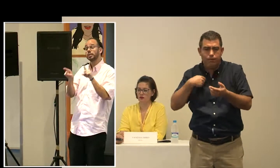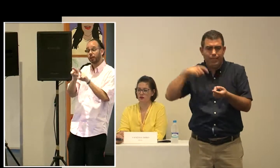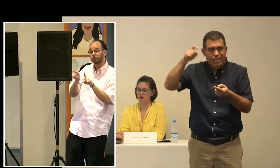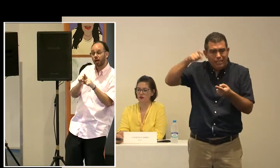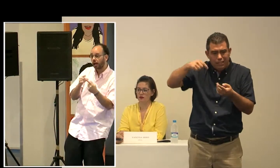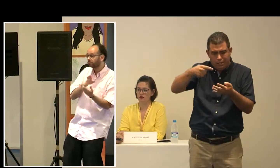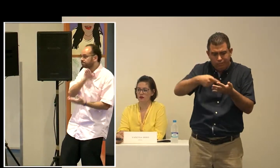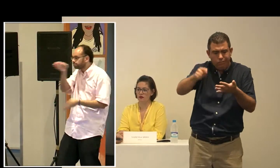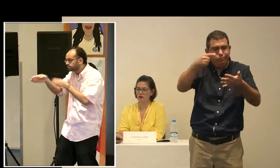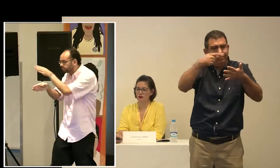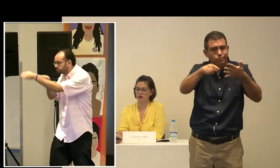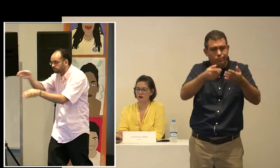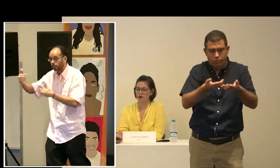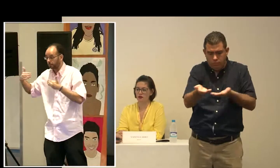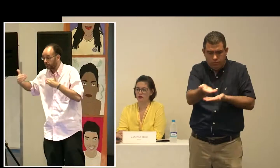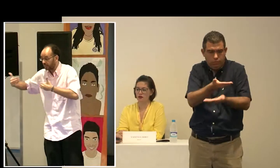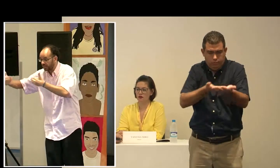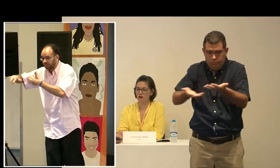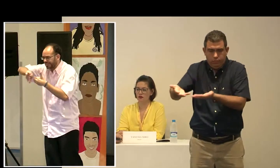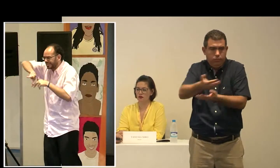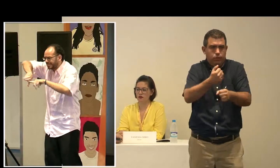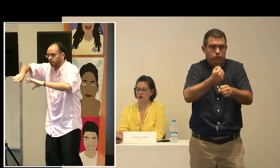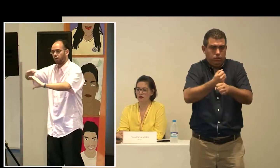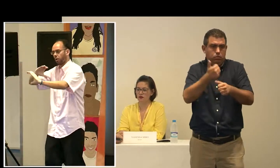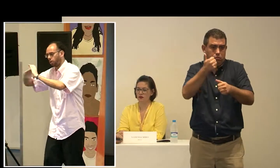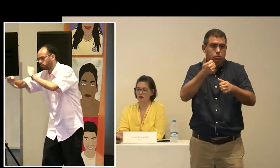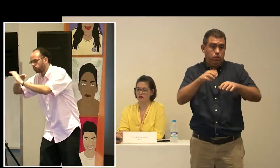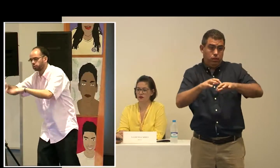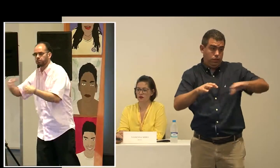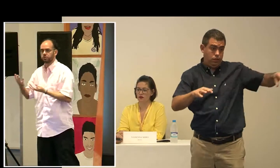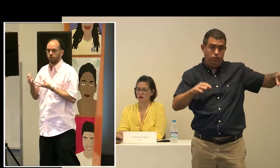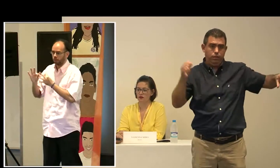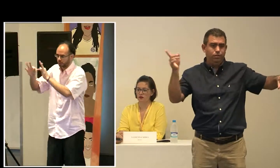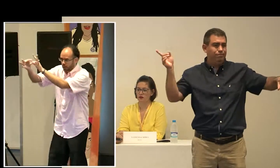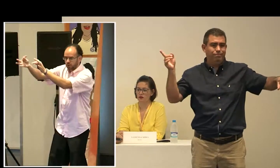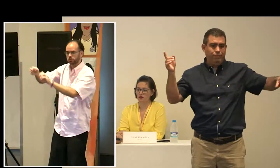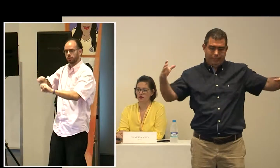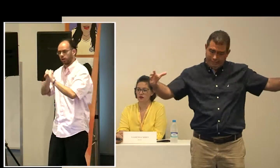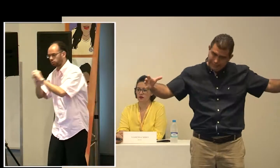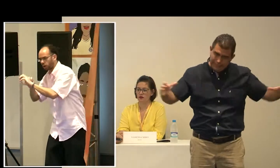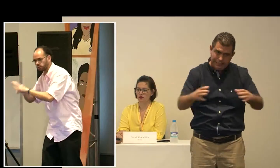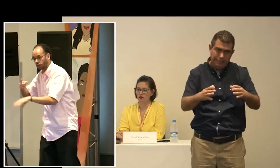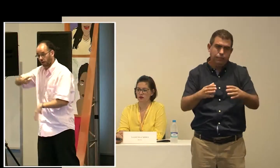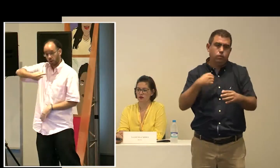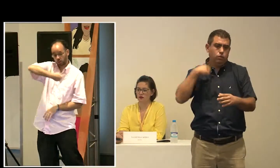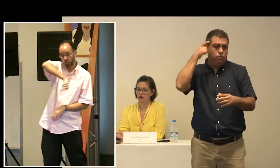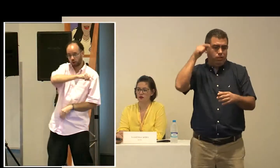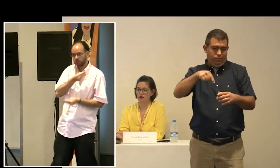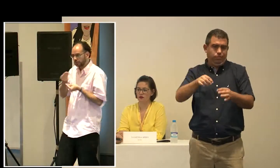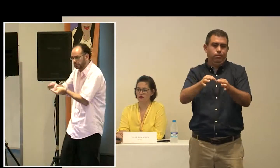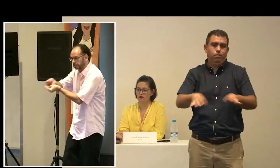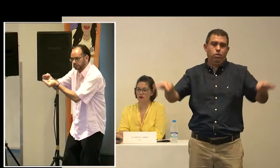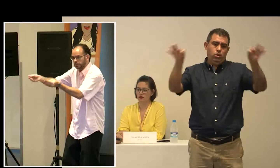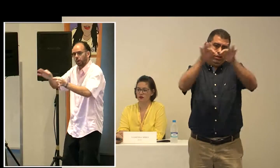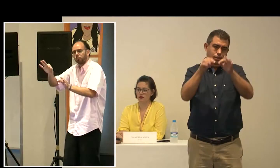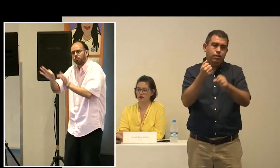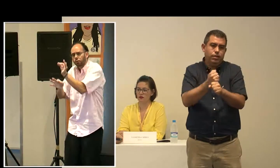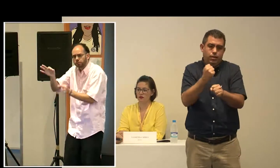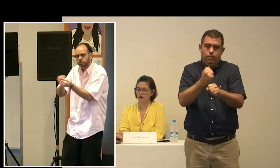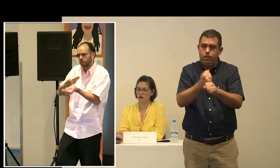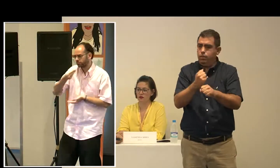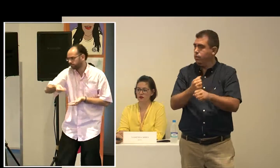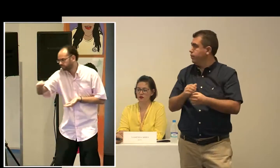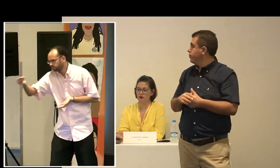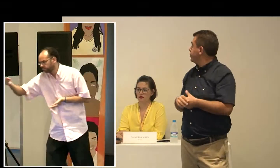parceria. A Federação de Surdo também está presente em vários ministérios, comunicação,